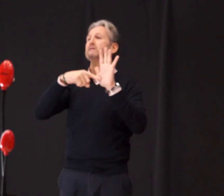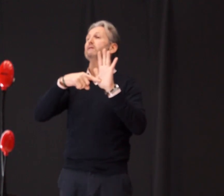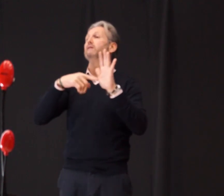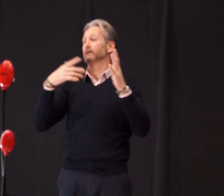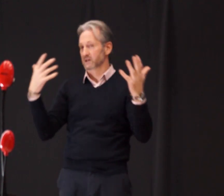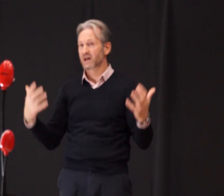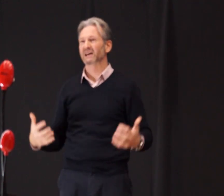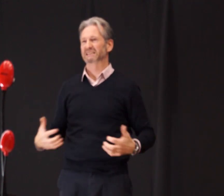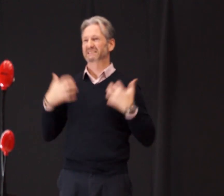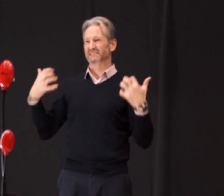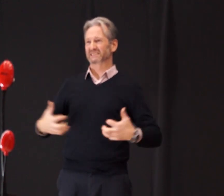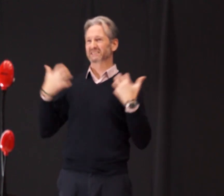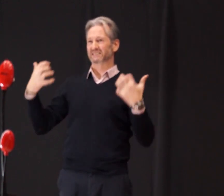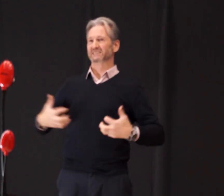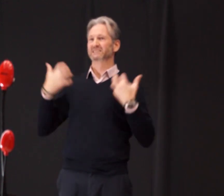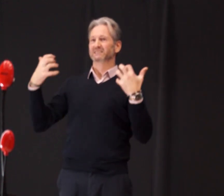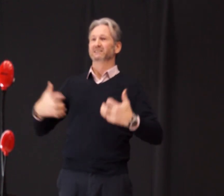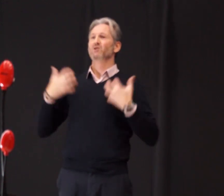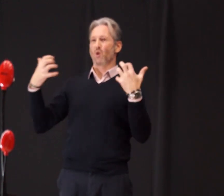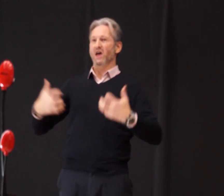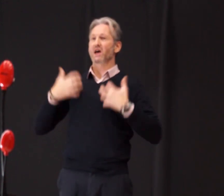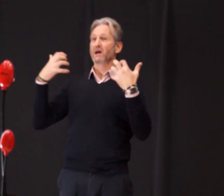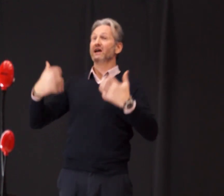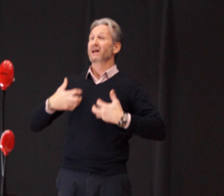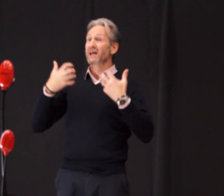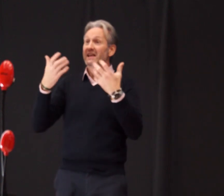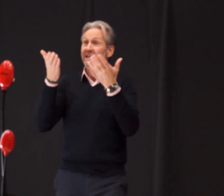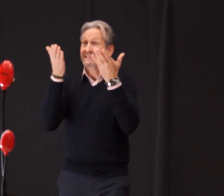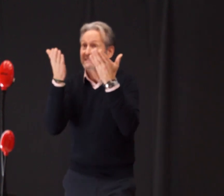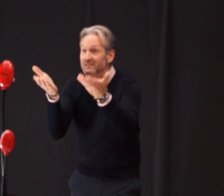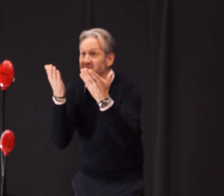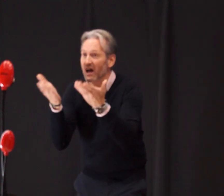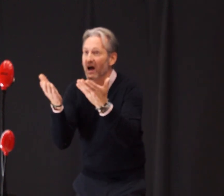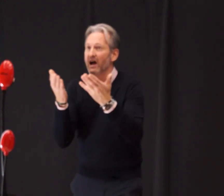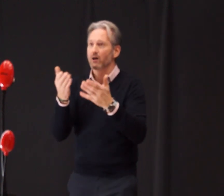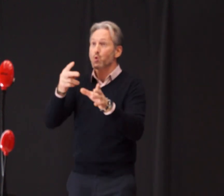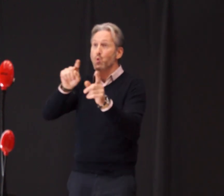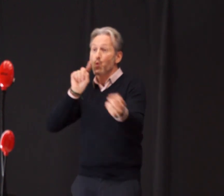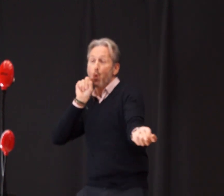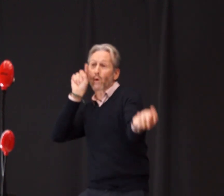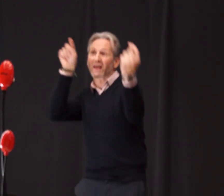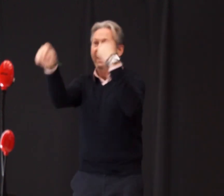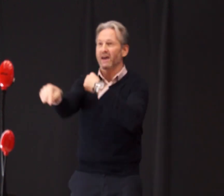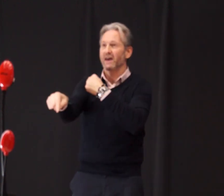Et ça, c'est telle expression. Et ça veut dire colère. Si on combine tous ces paramètres,